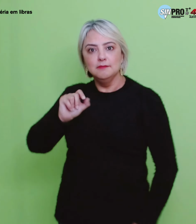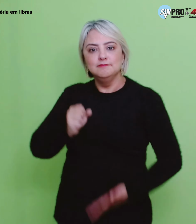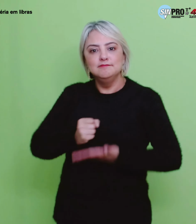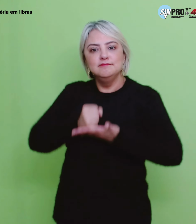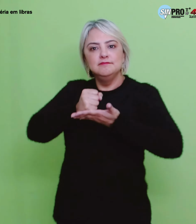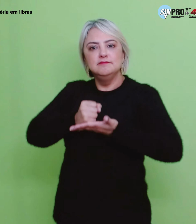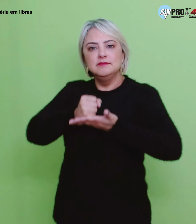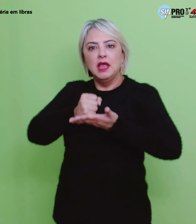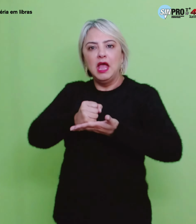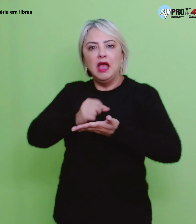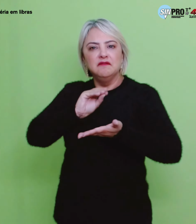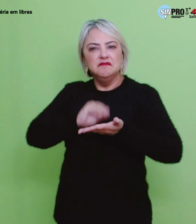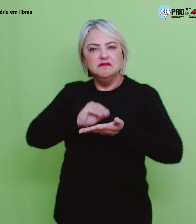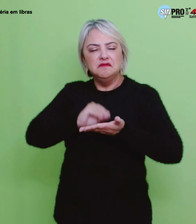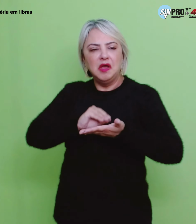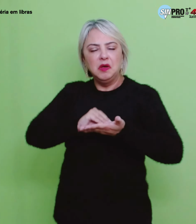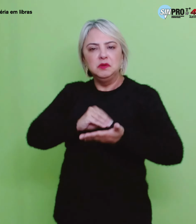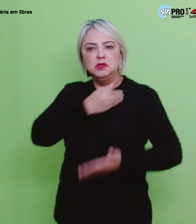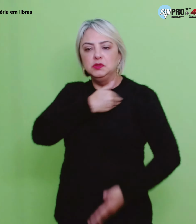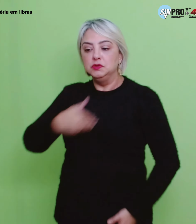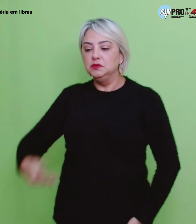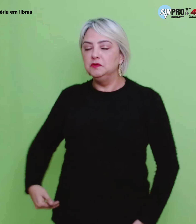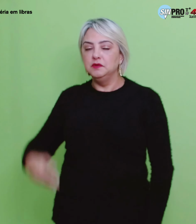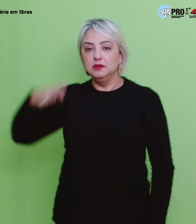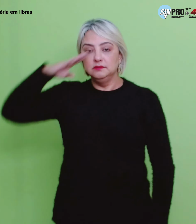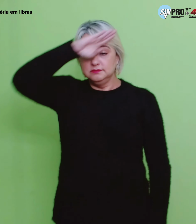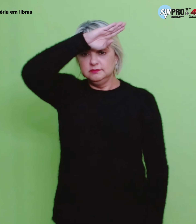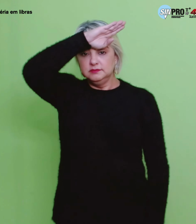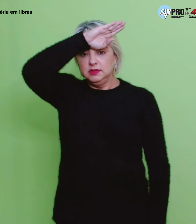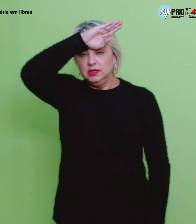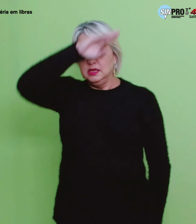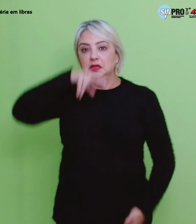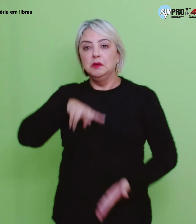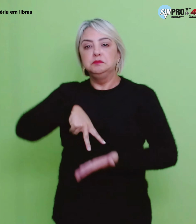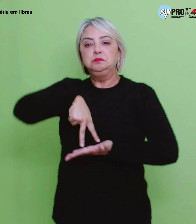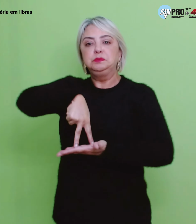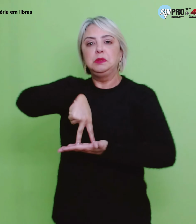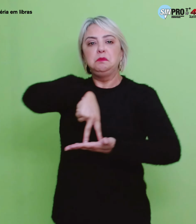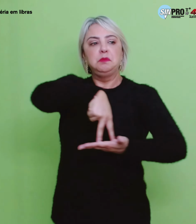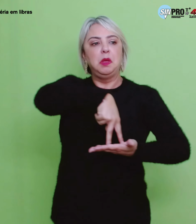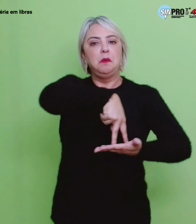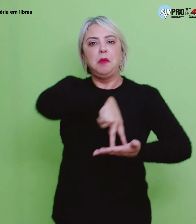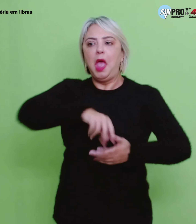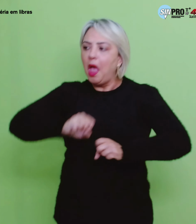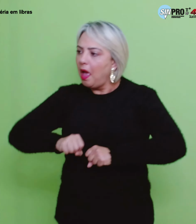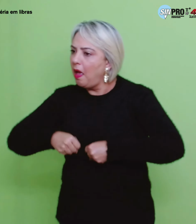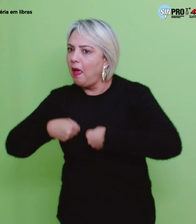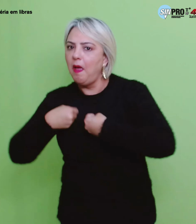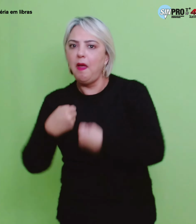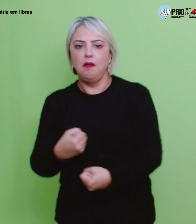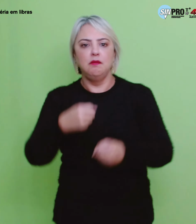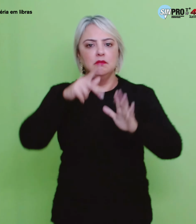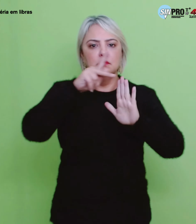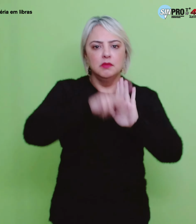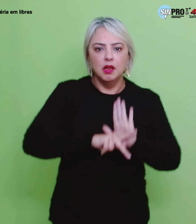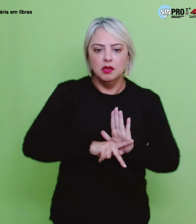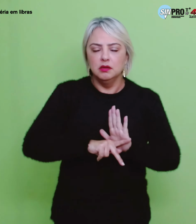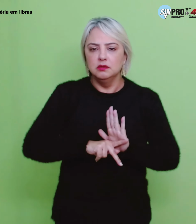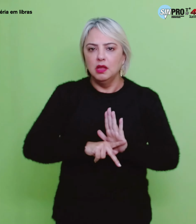que sustentam o desgoverno de Jair Bolsonaro estão na linha de frente de defesa de